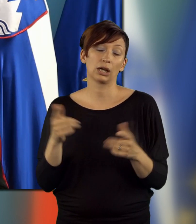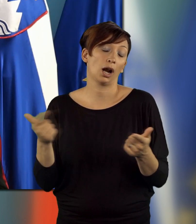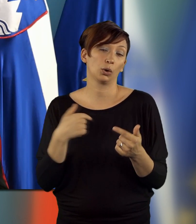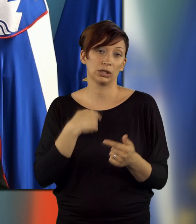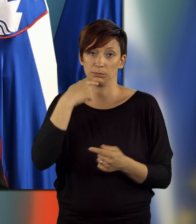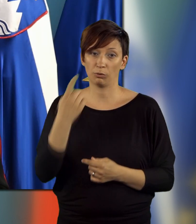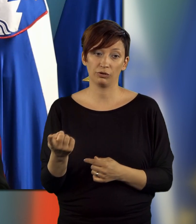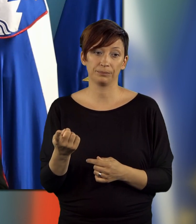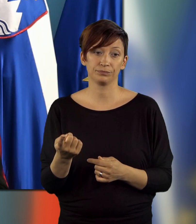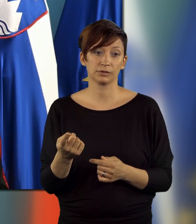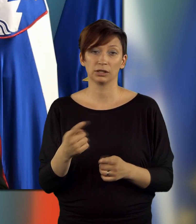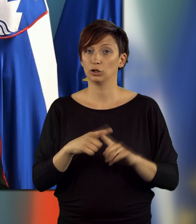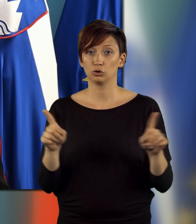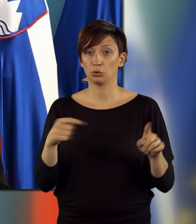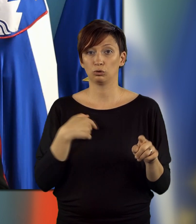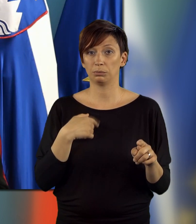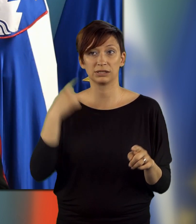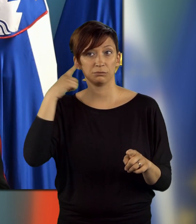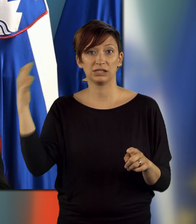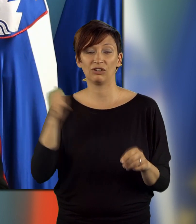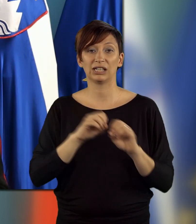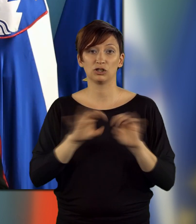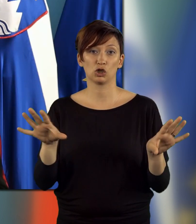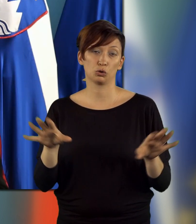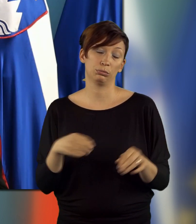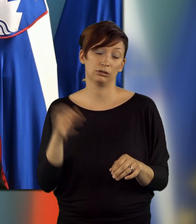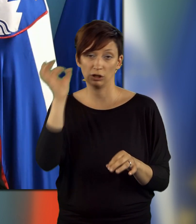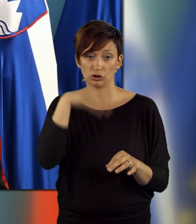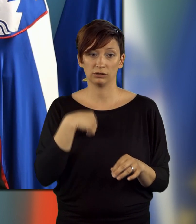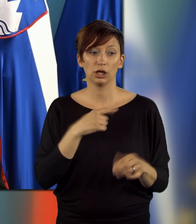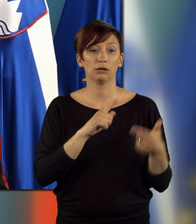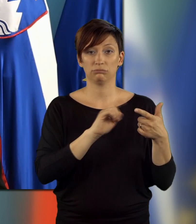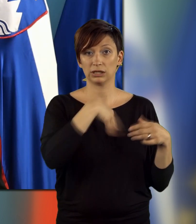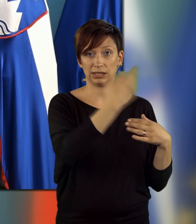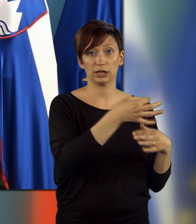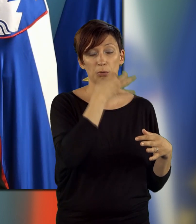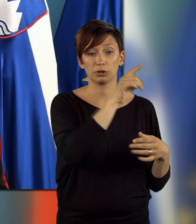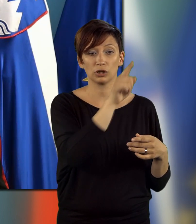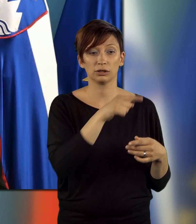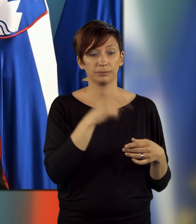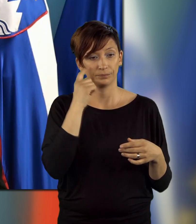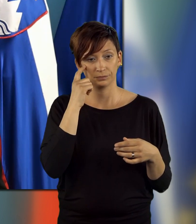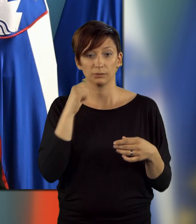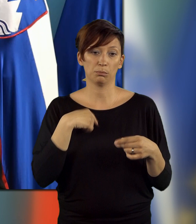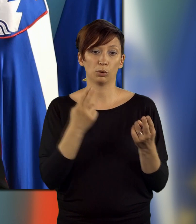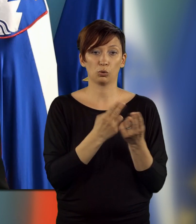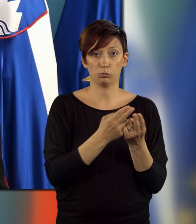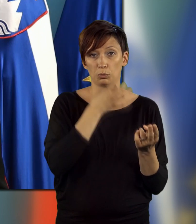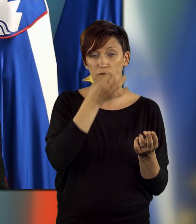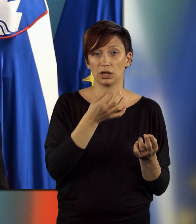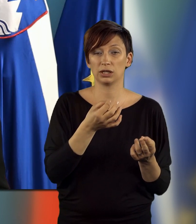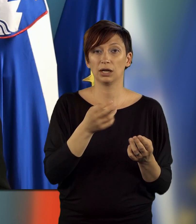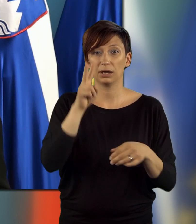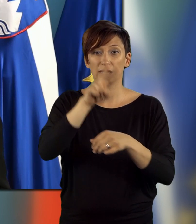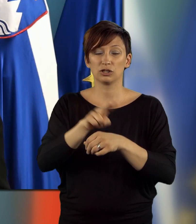kar vam jaz lahko povem. Vse ostalo pa sem izvedela iz medijev. Izvolite naprej, naslednje vprašanje. Jaz imam podobno, ne? Kaj